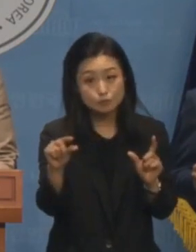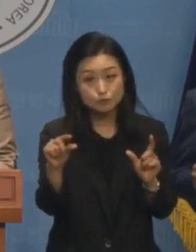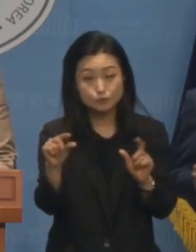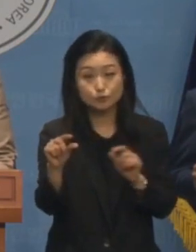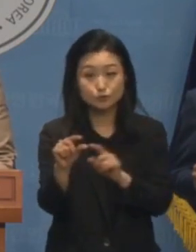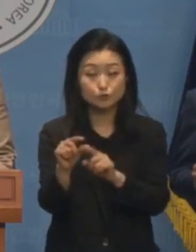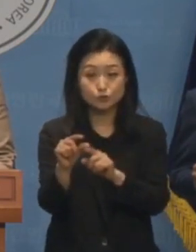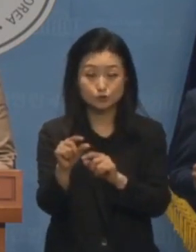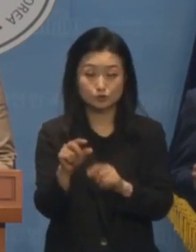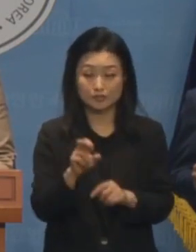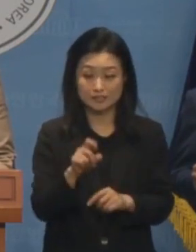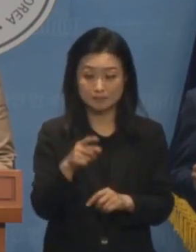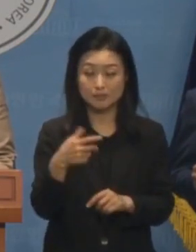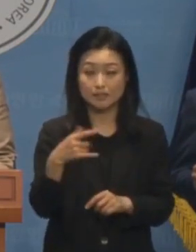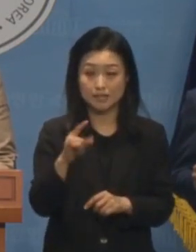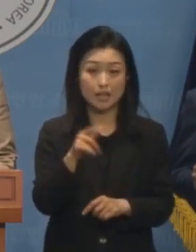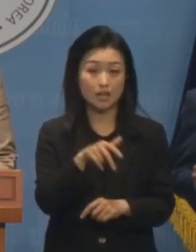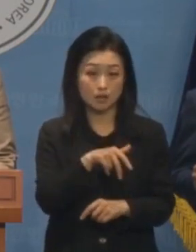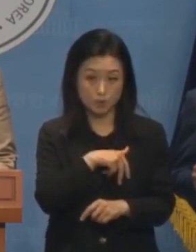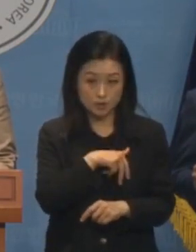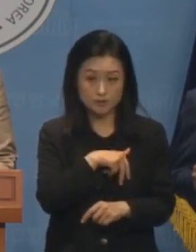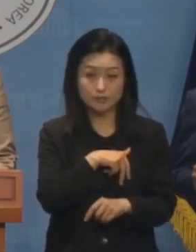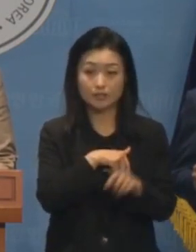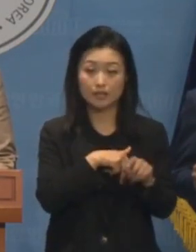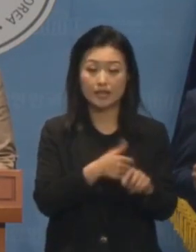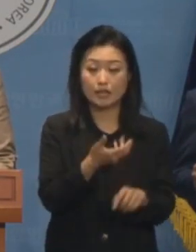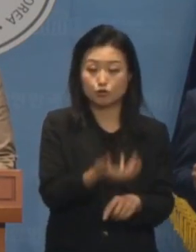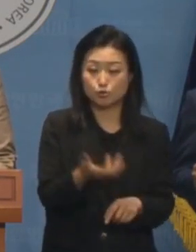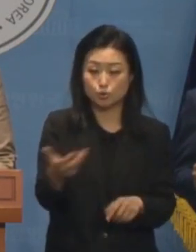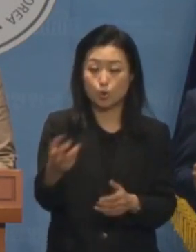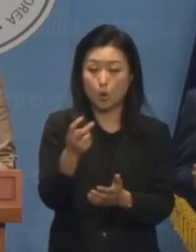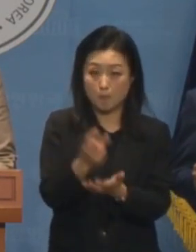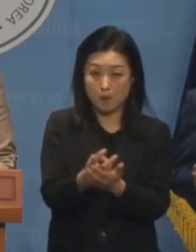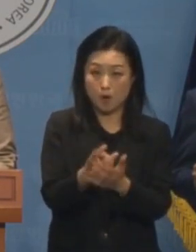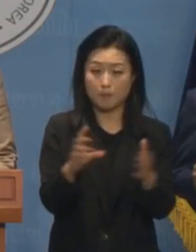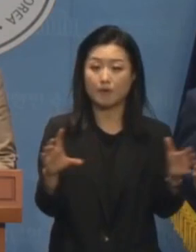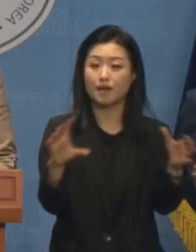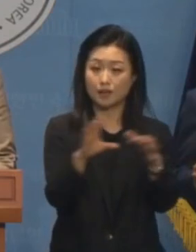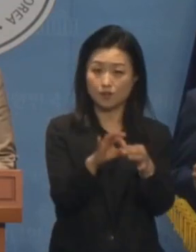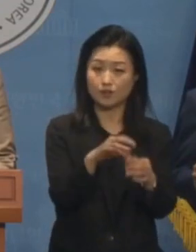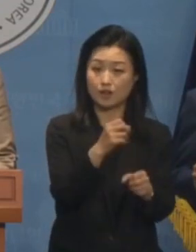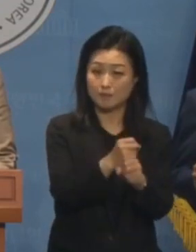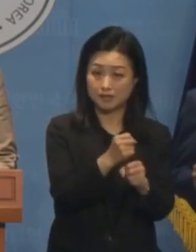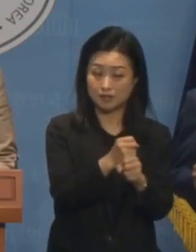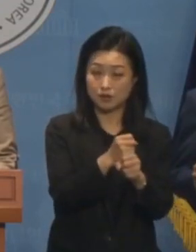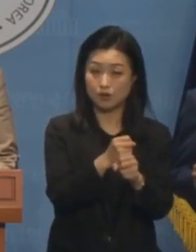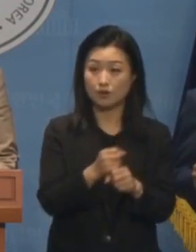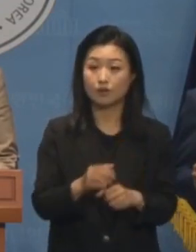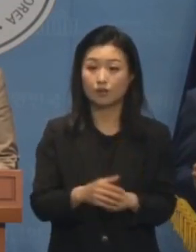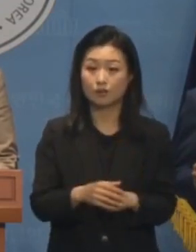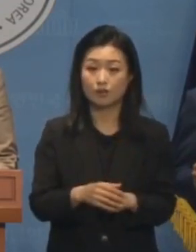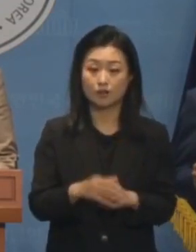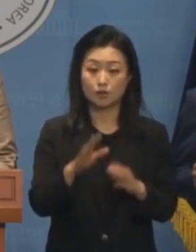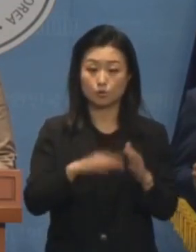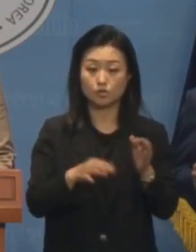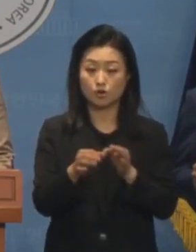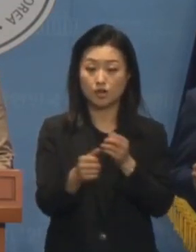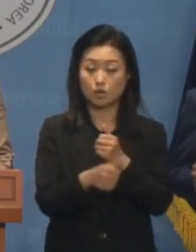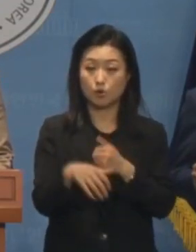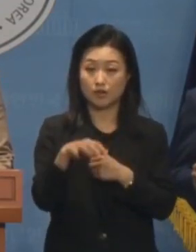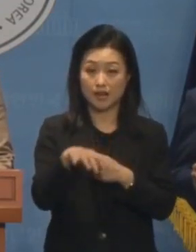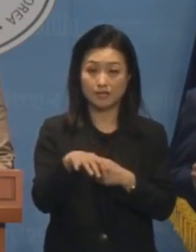21대 국회의원들이 대규모 유통업법으로 이걸 하겠다라고 했을 때 공정위가 6가지의 논거를 대면서